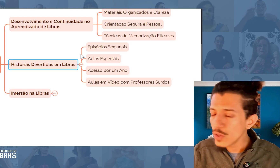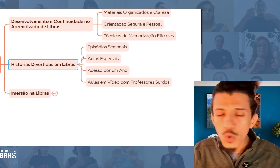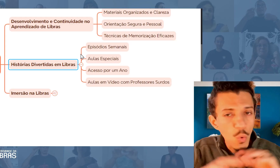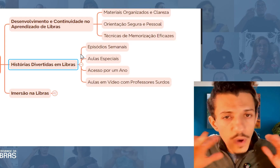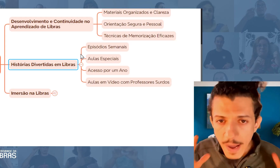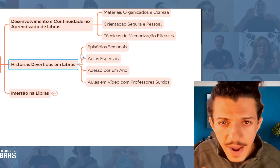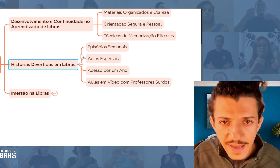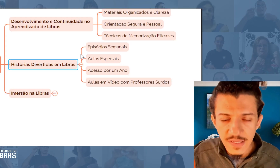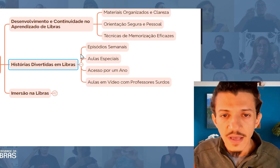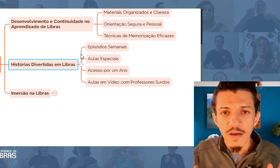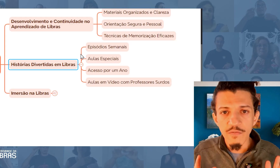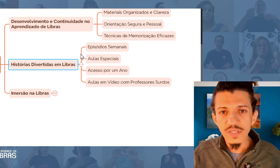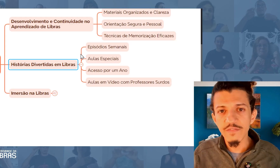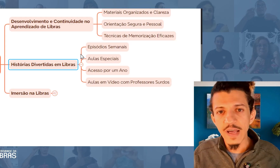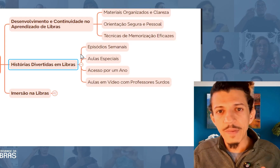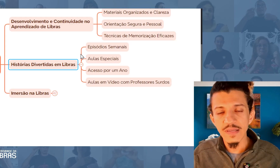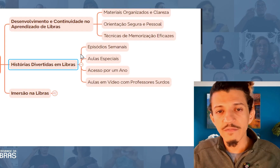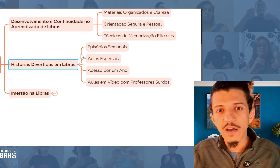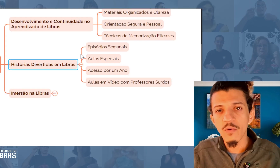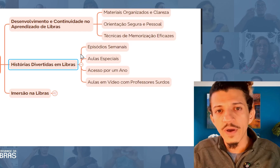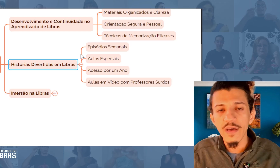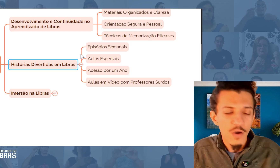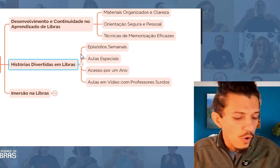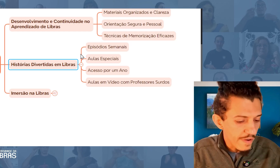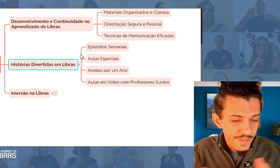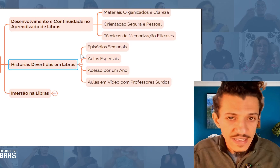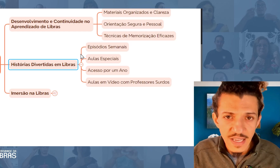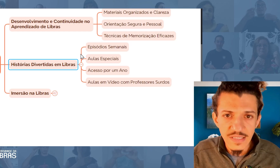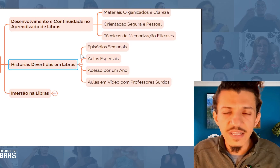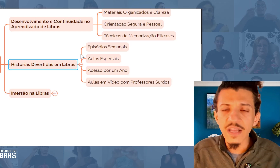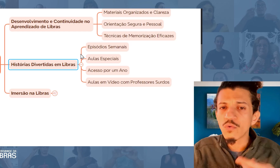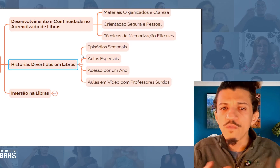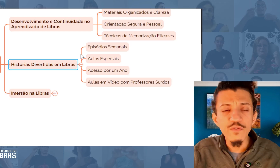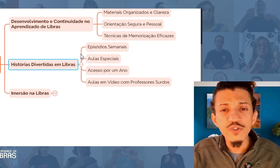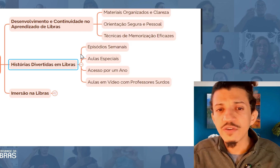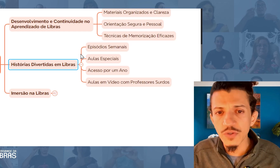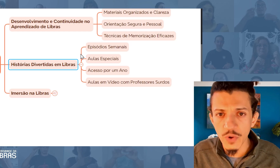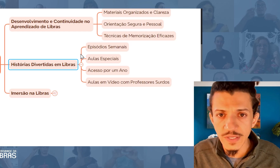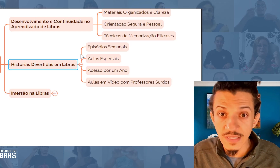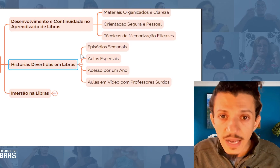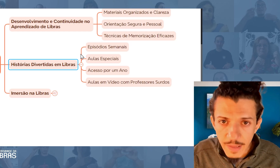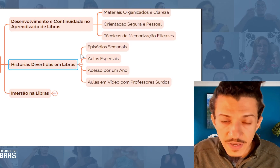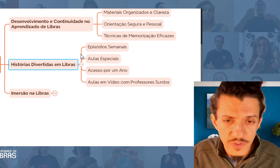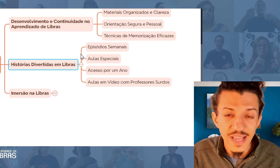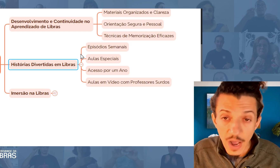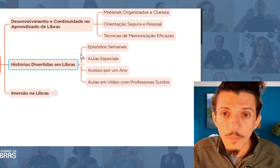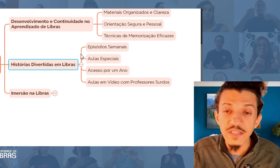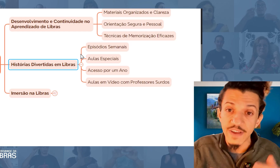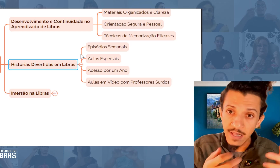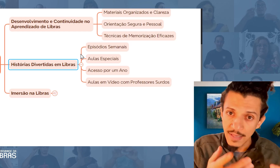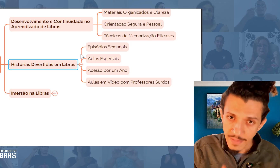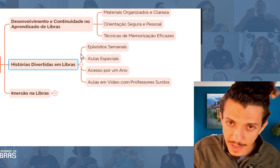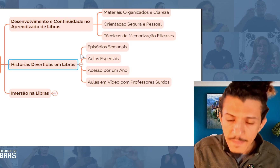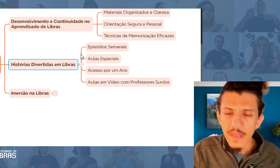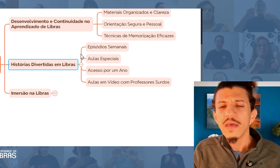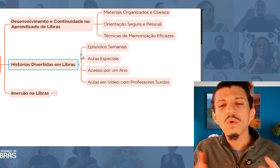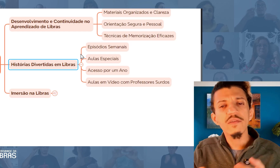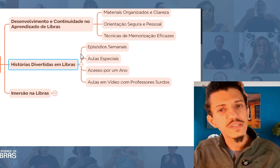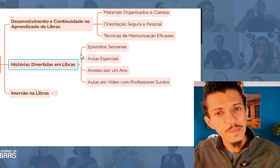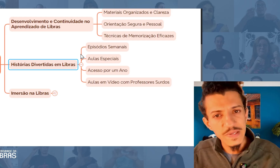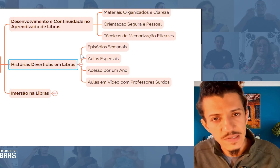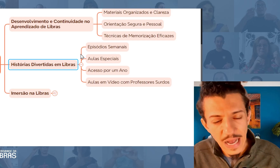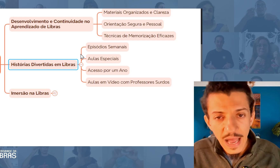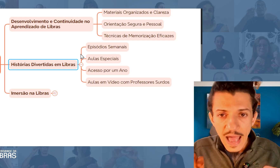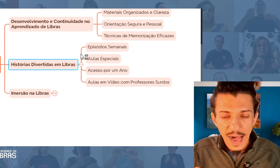que nunca mais você vai passar vergonha ou vai ficar esquecendo, confundindo as coisas na Libras. Você realmente vai entender e quando